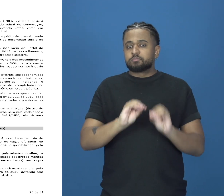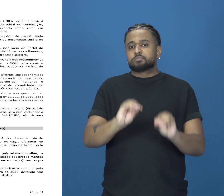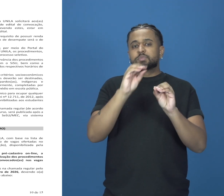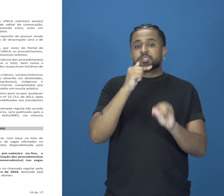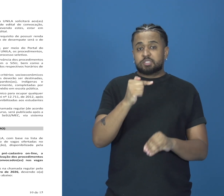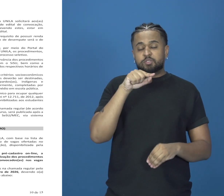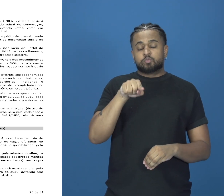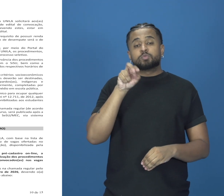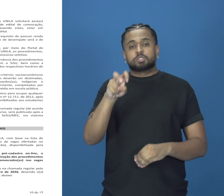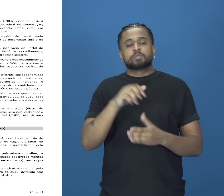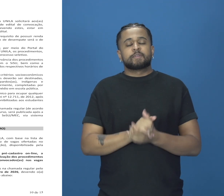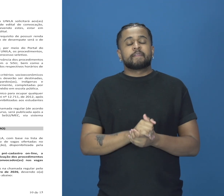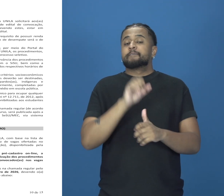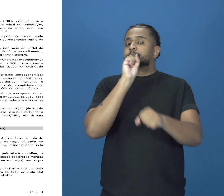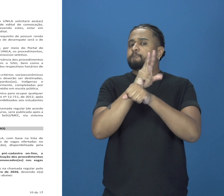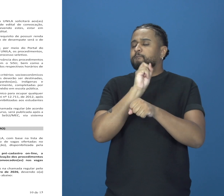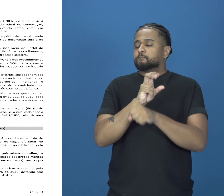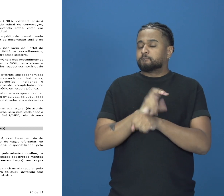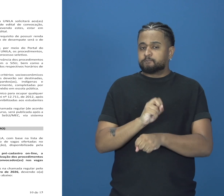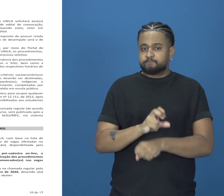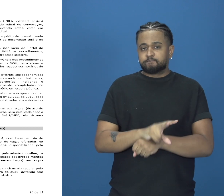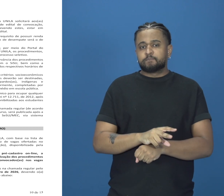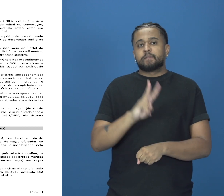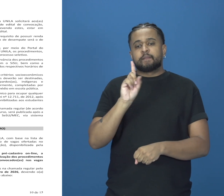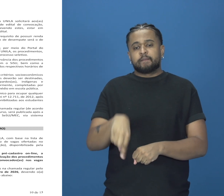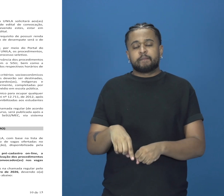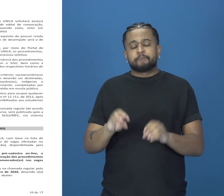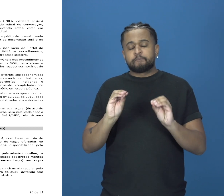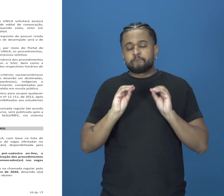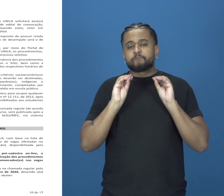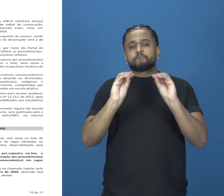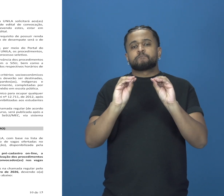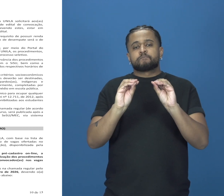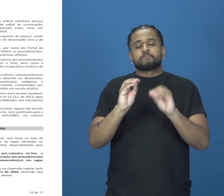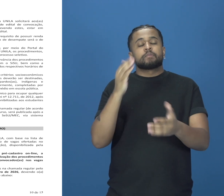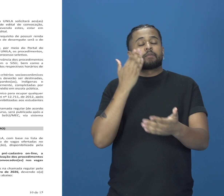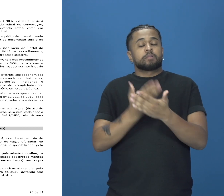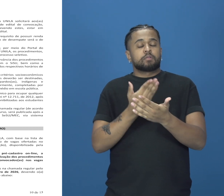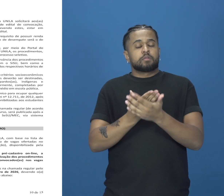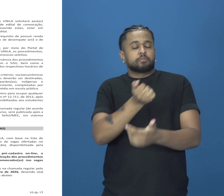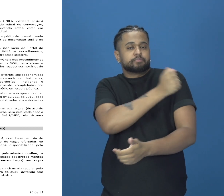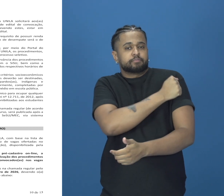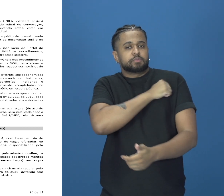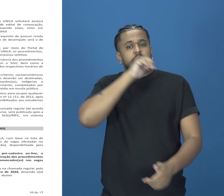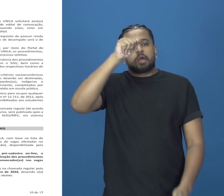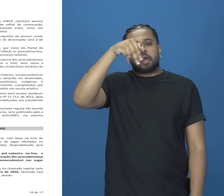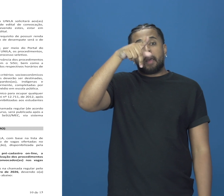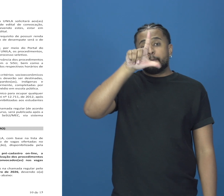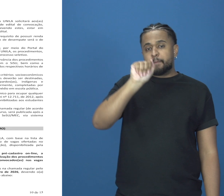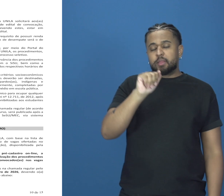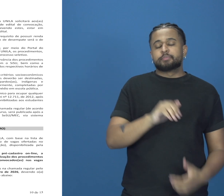item 7.5, as vagas restantes serão disponibilizadas aos estudantes da ampla